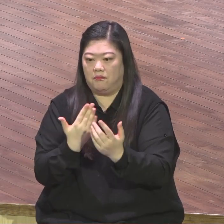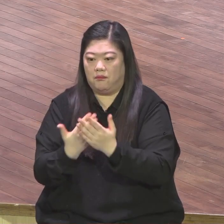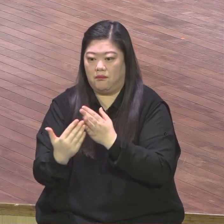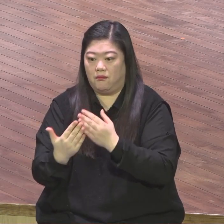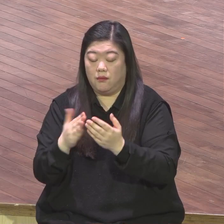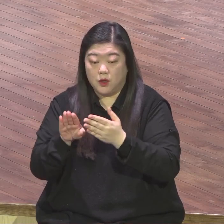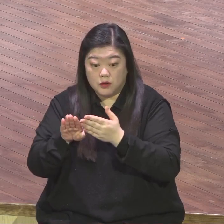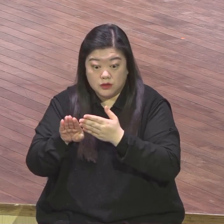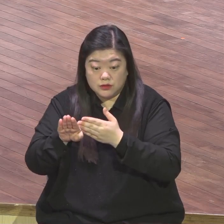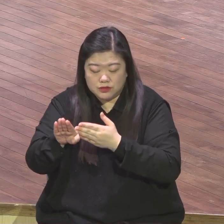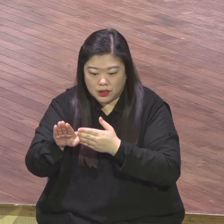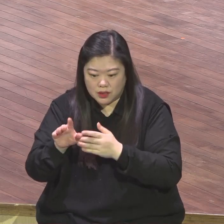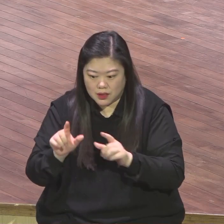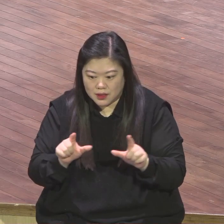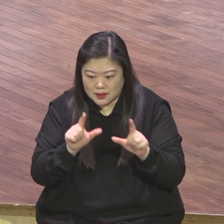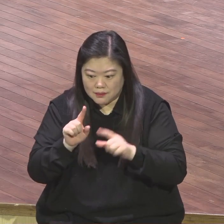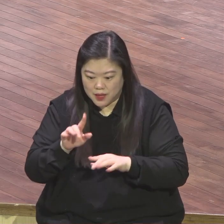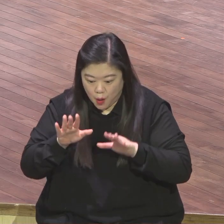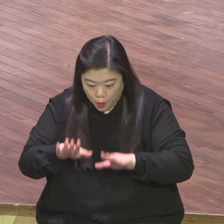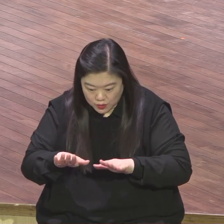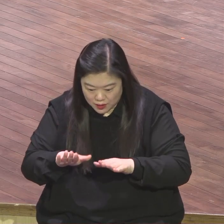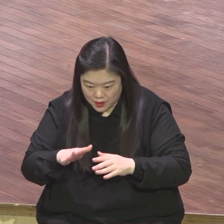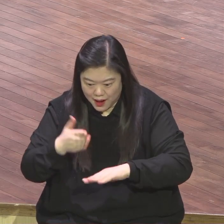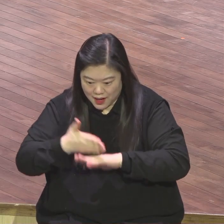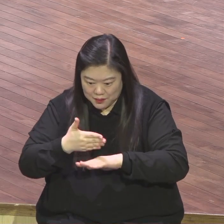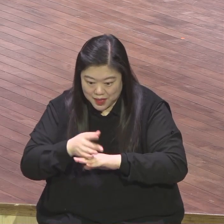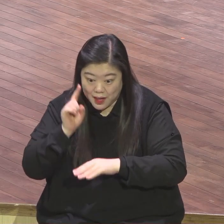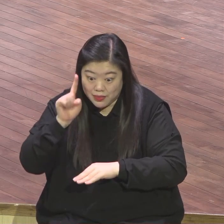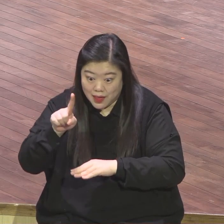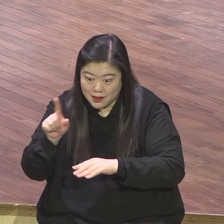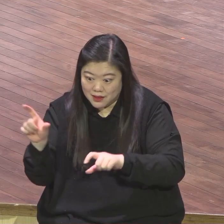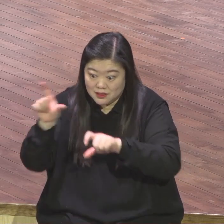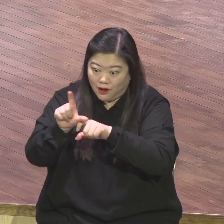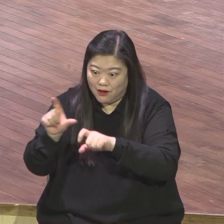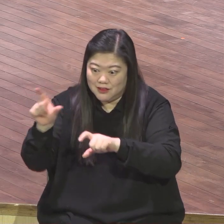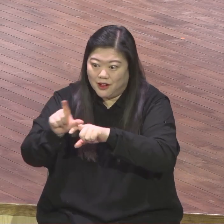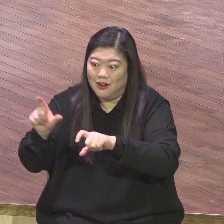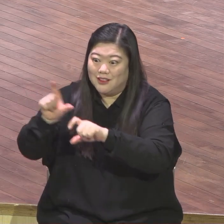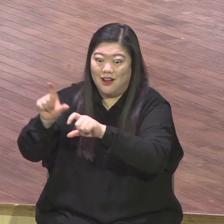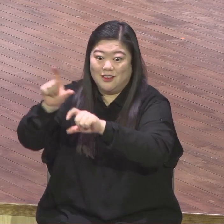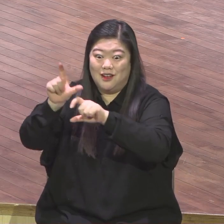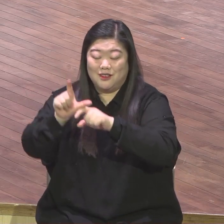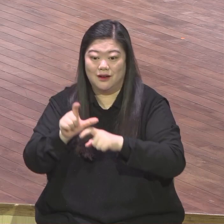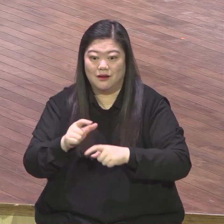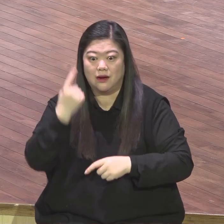삶이 늘 하나씩 처음에 나니까 늘 설레였어요.